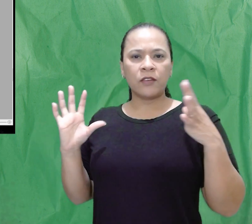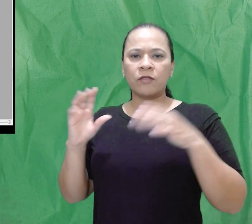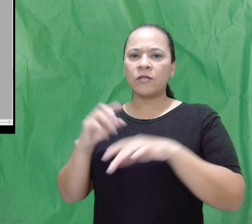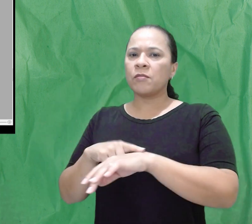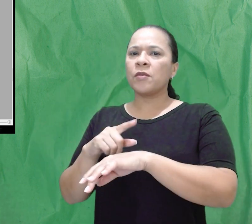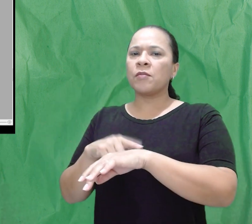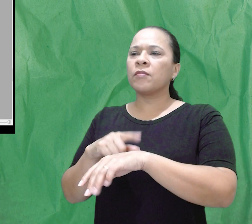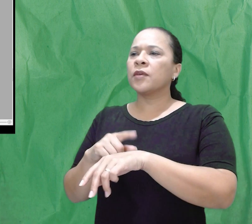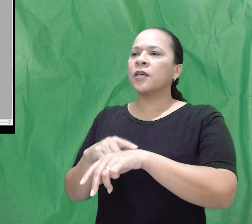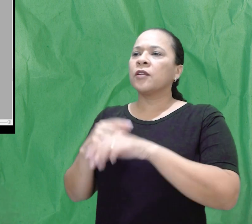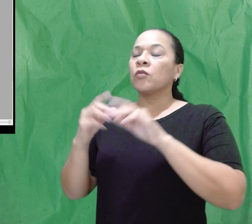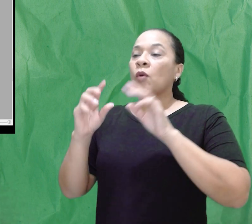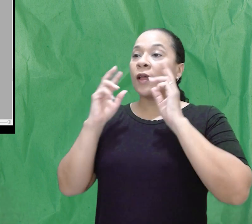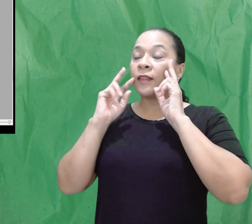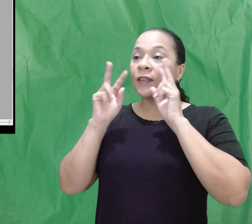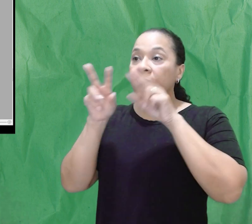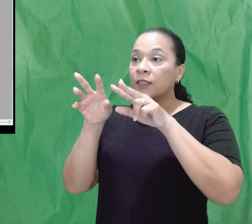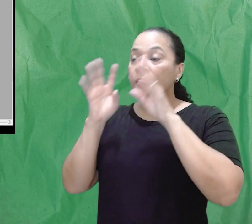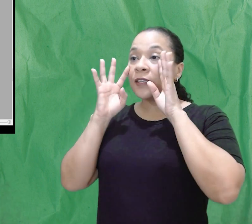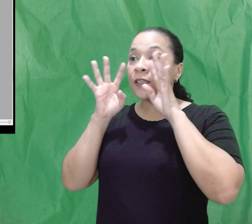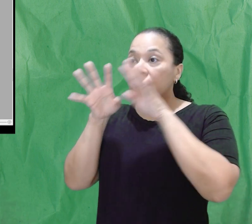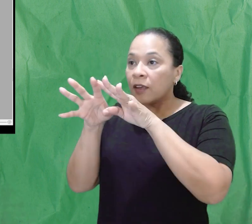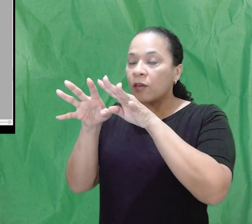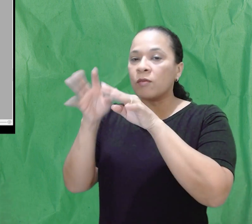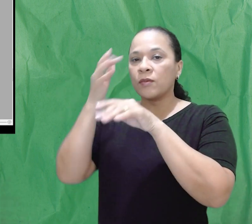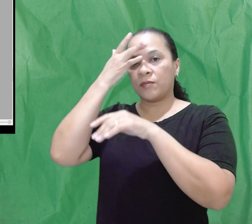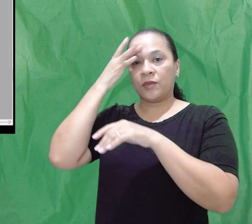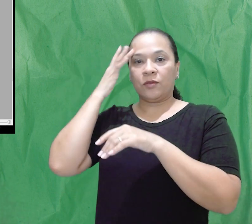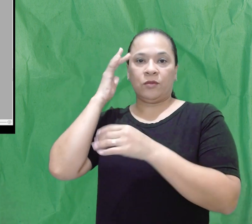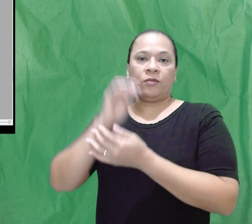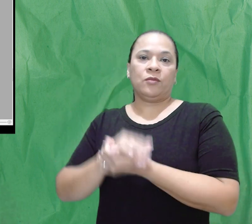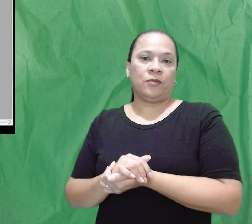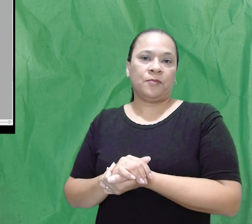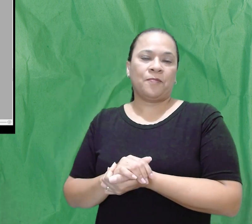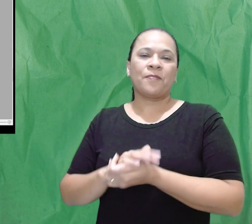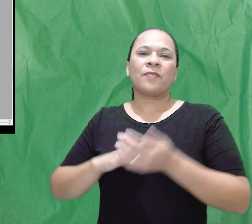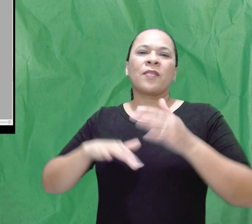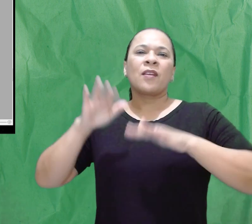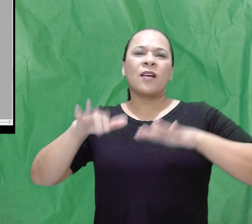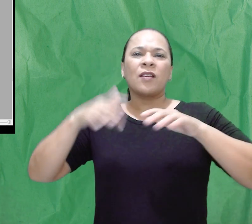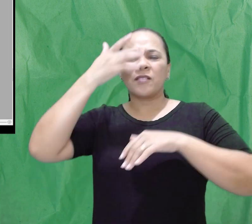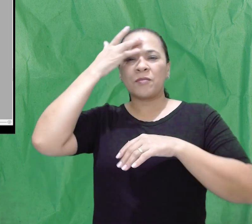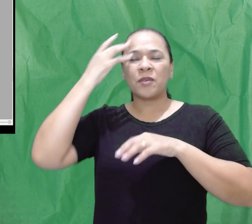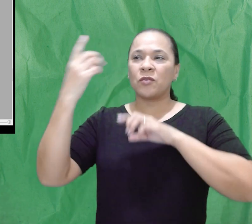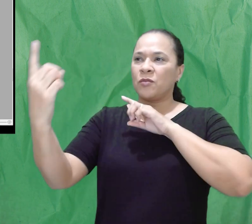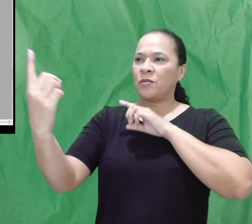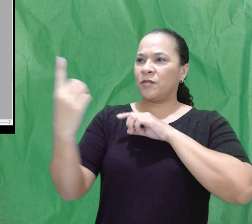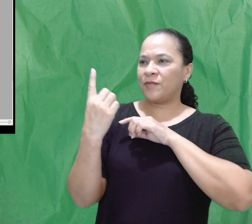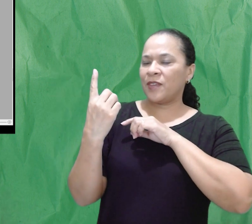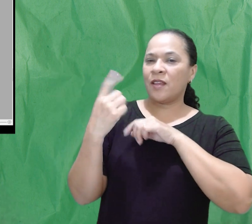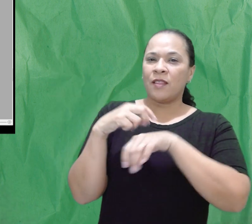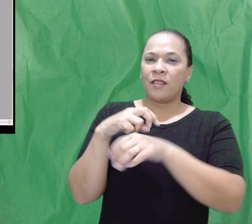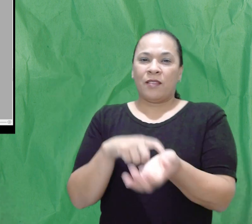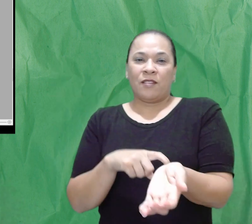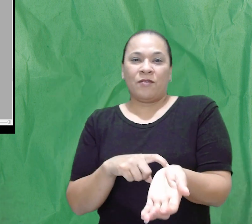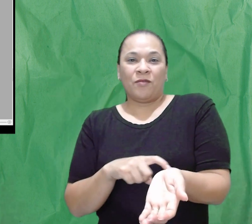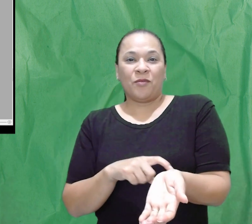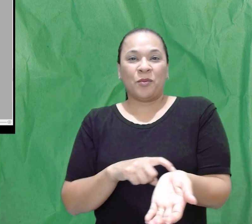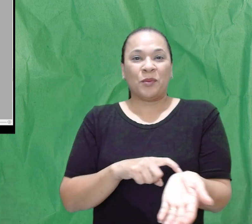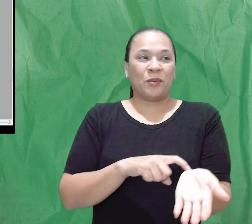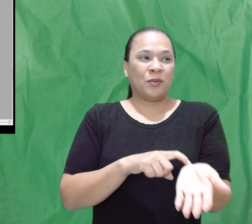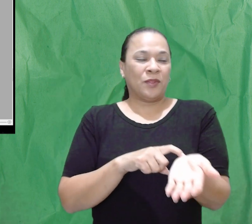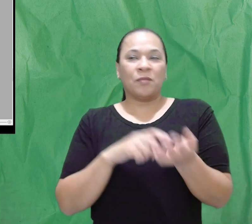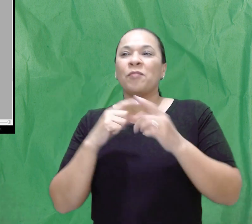momento com a atenção total ao cliente. Então, muitas vezes a pessoa está nervosa, principalmente quando ela quer fazer